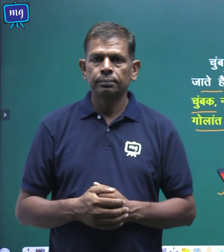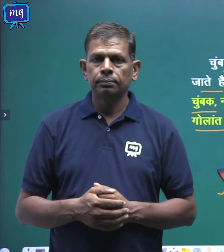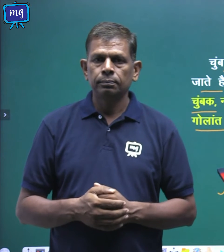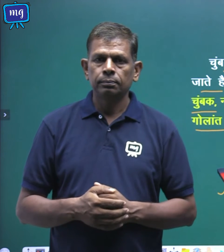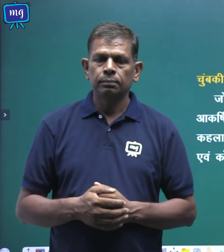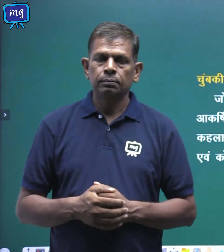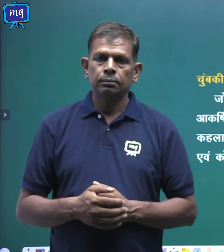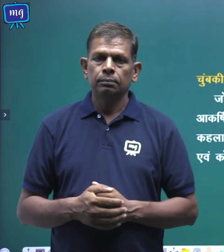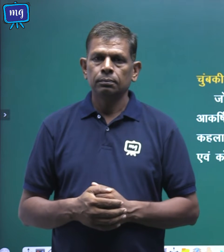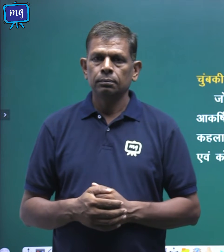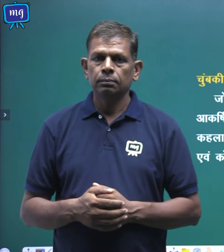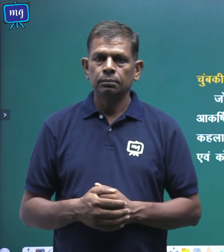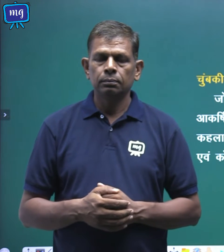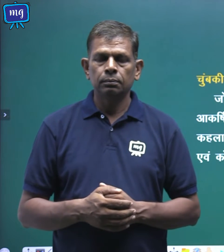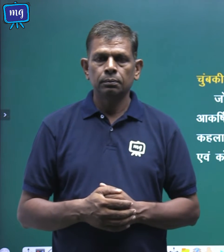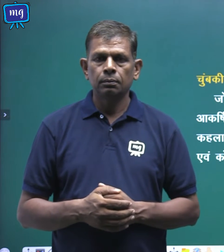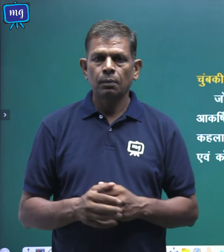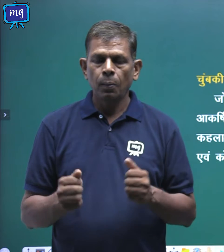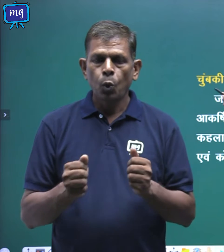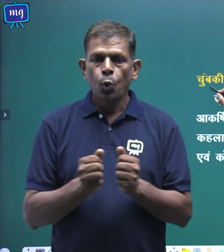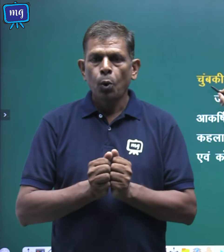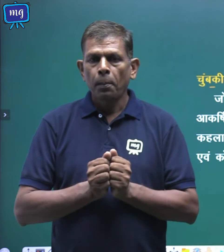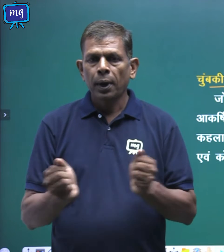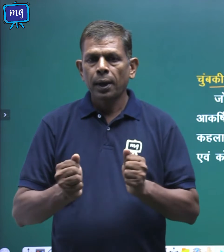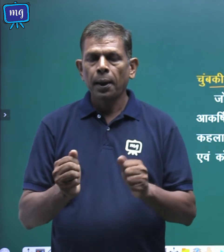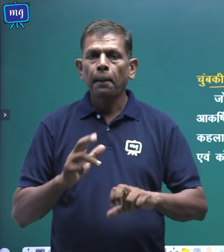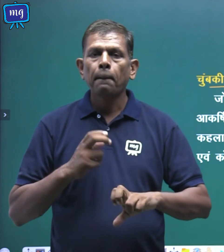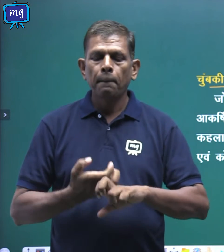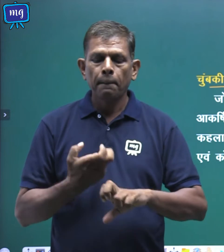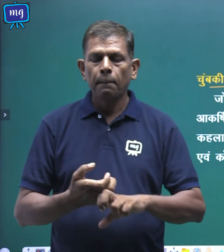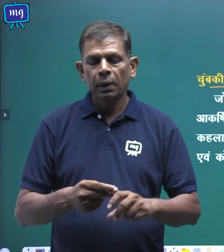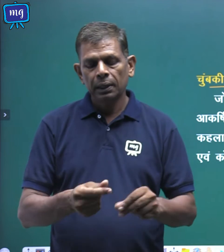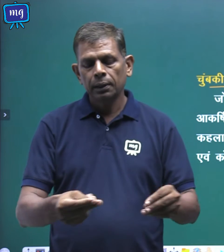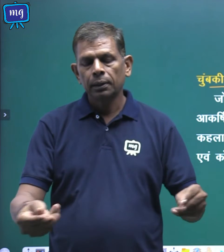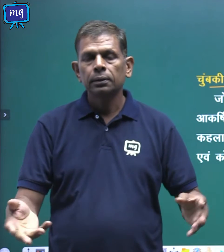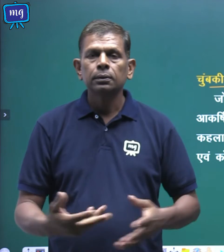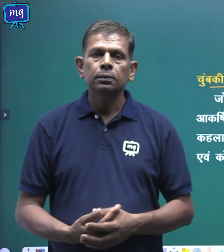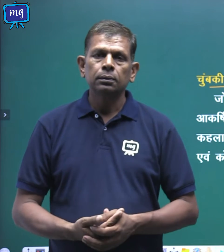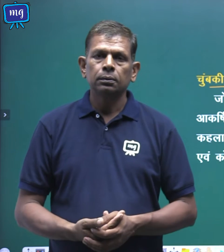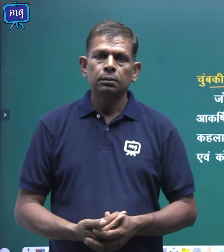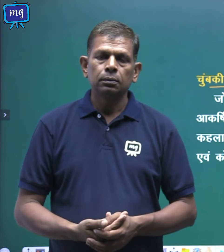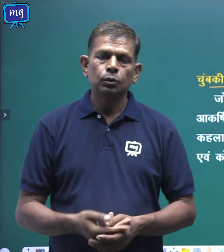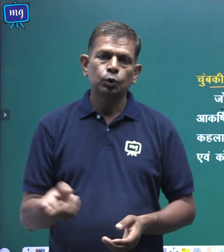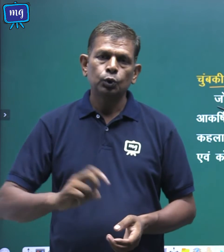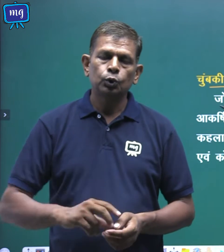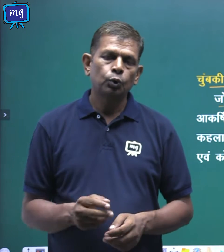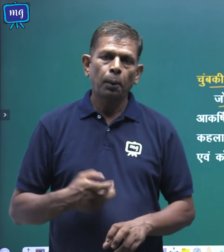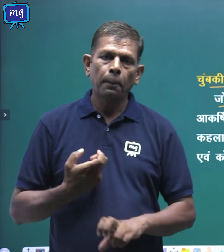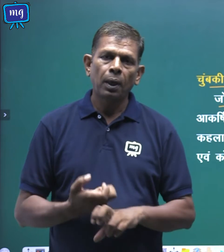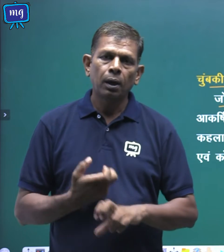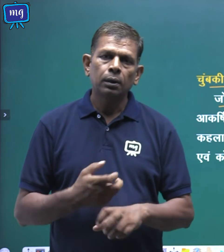चुंबकीय पदार्थ जो